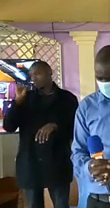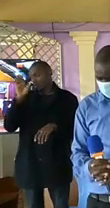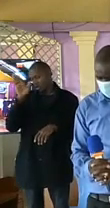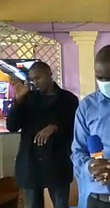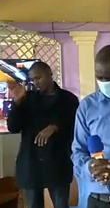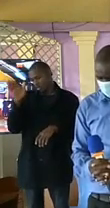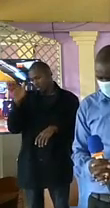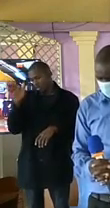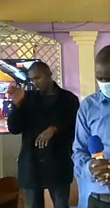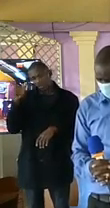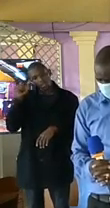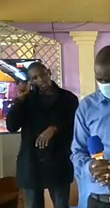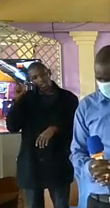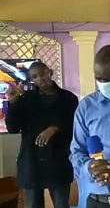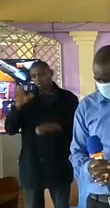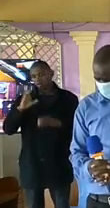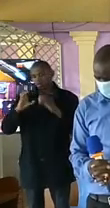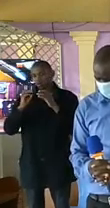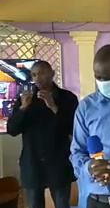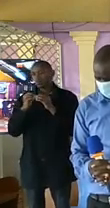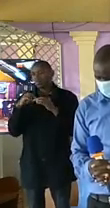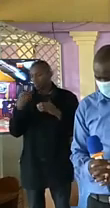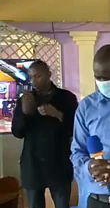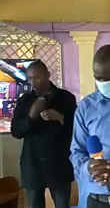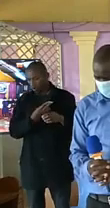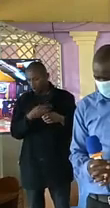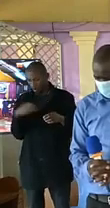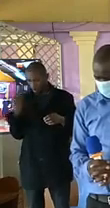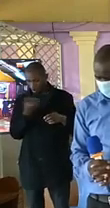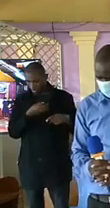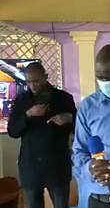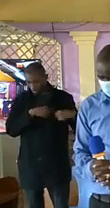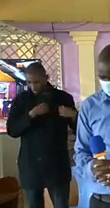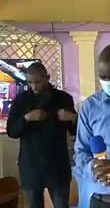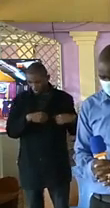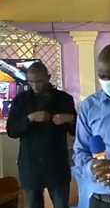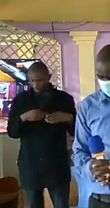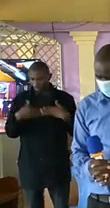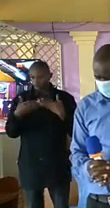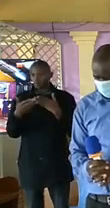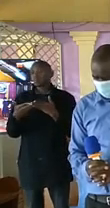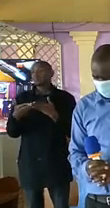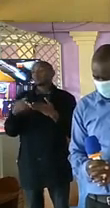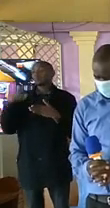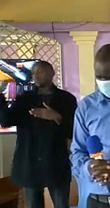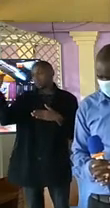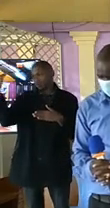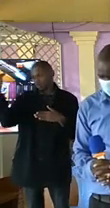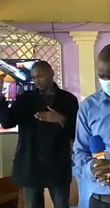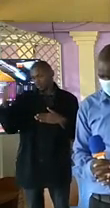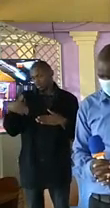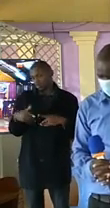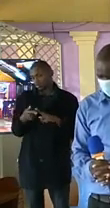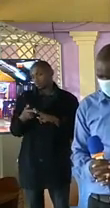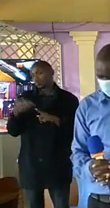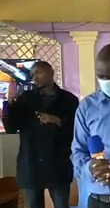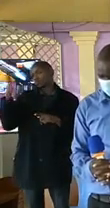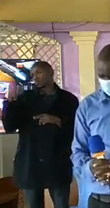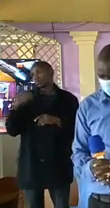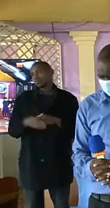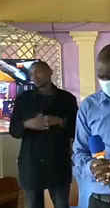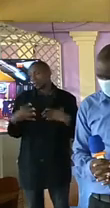Ngai Baba tuiguo kiaria na ngoro citu. Nitukwenda mwathani kuneana mwari waki ukia muthenya wa umuthi guoko-ini gwaku Ngai.